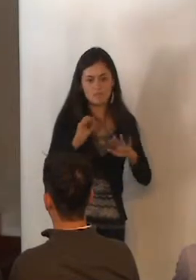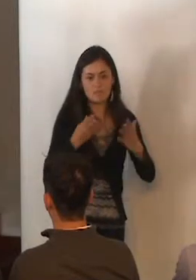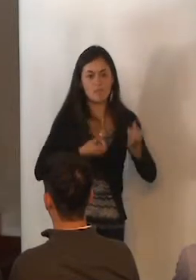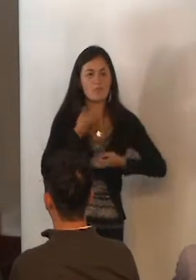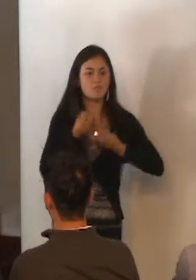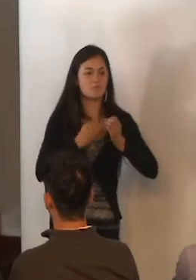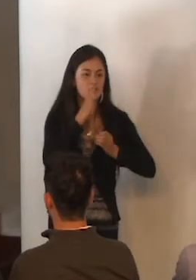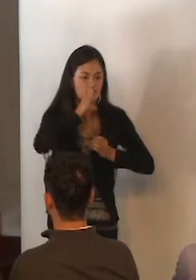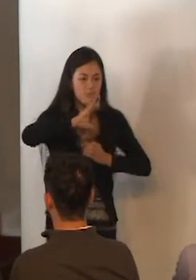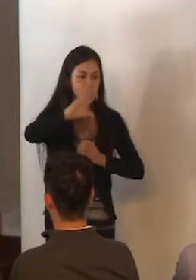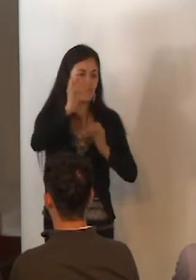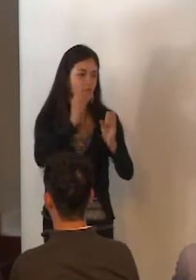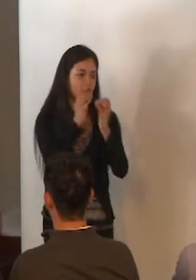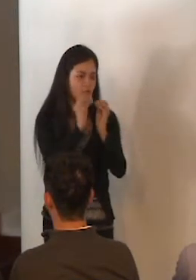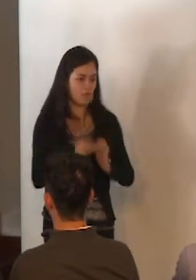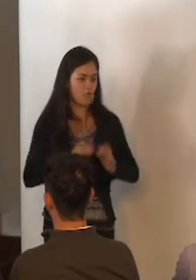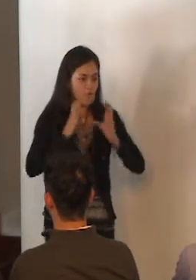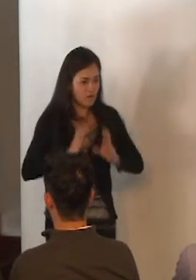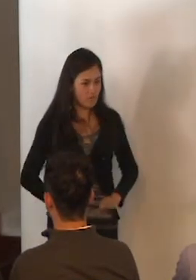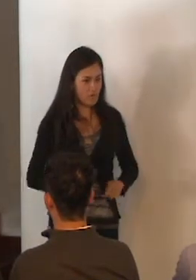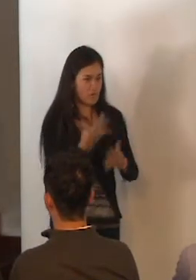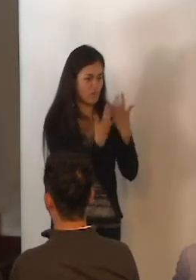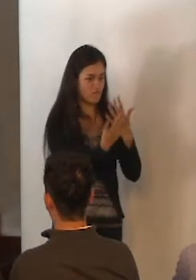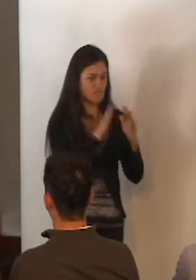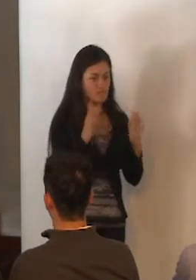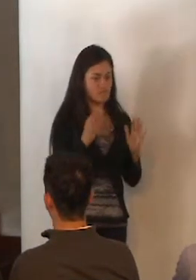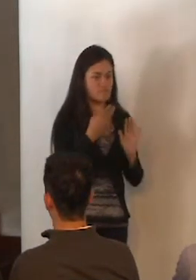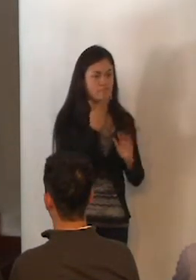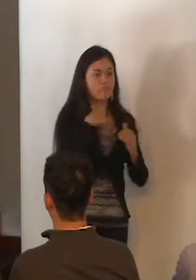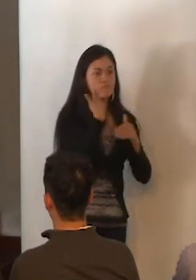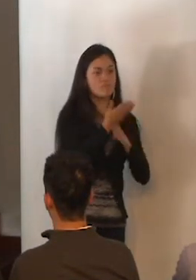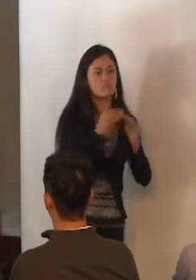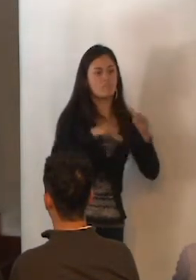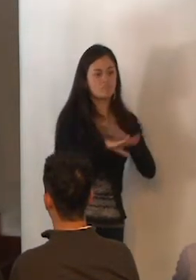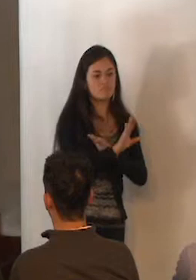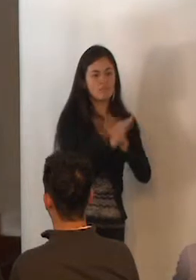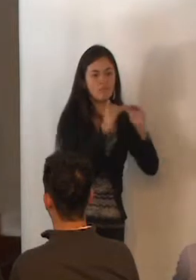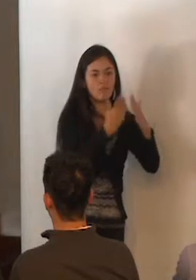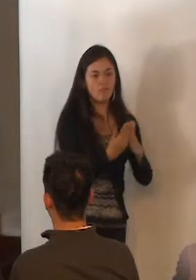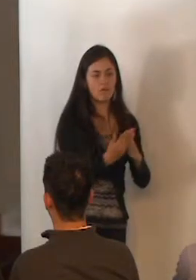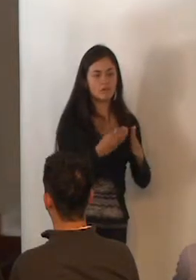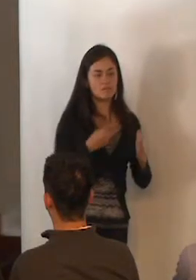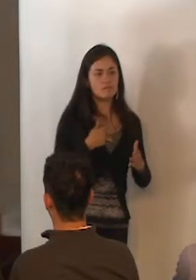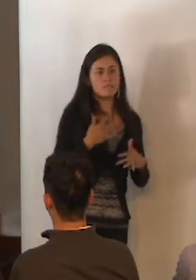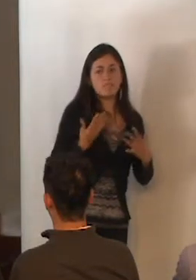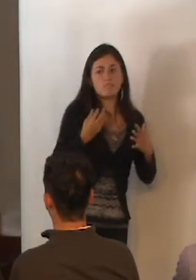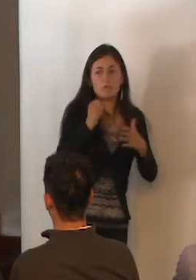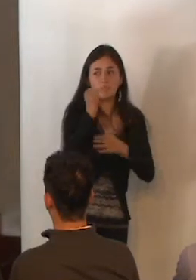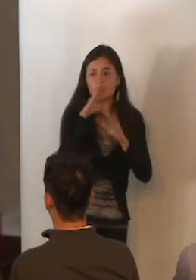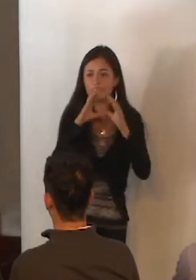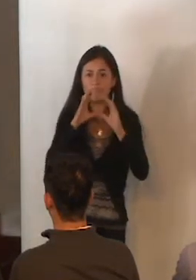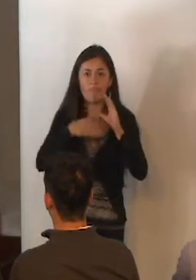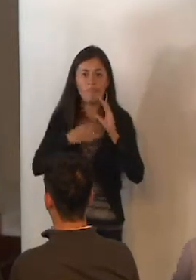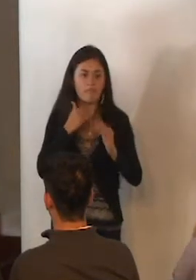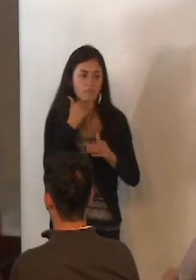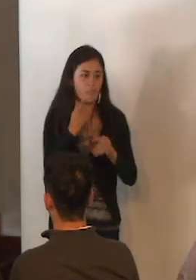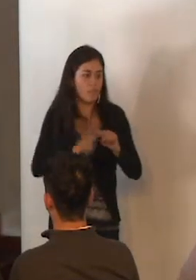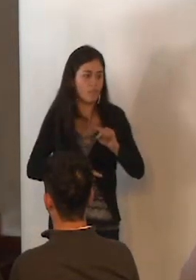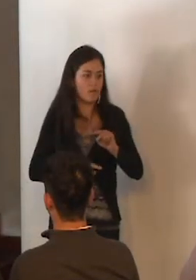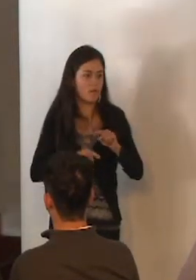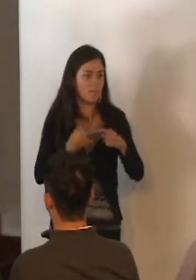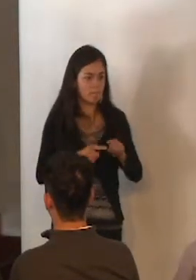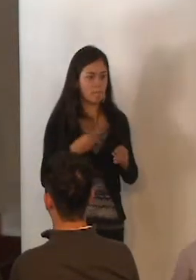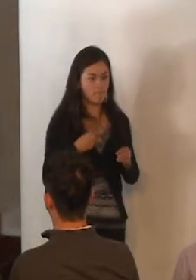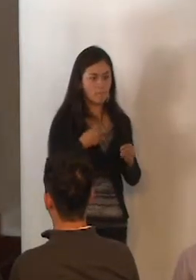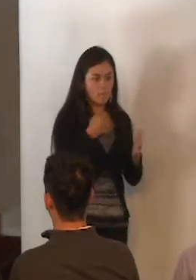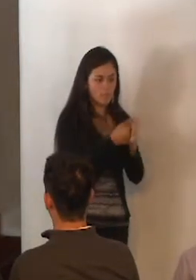en su entorno familiar, luego cuando los ponemos en un entorno escolar, cuando entiendo y sé lo que quiero decir, pero no tengo la forma